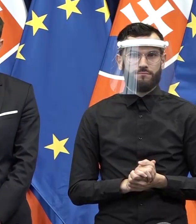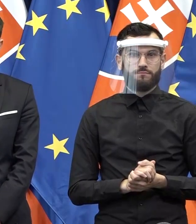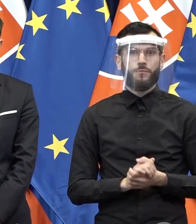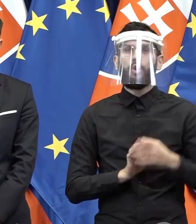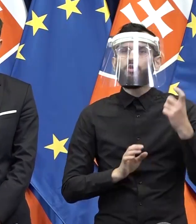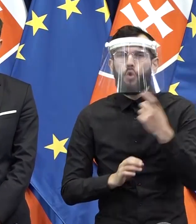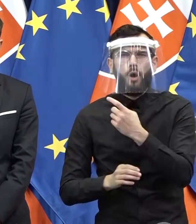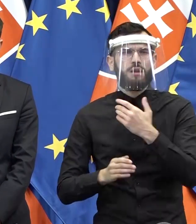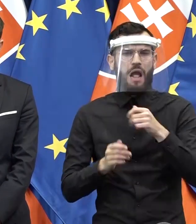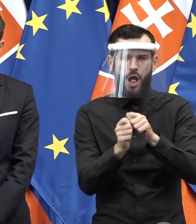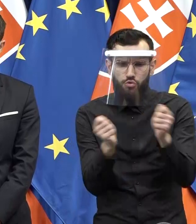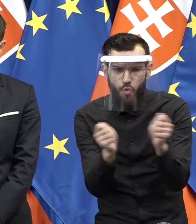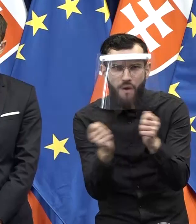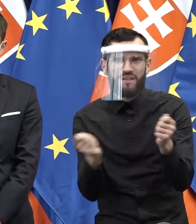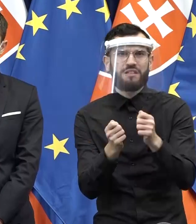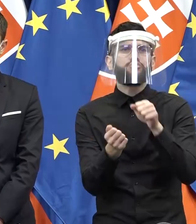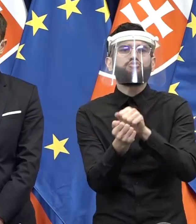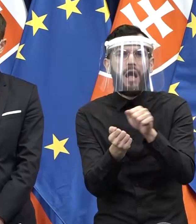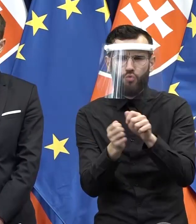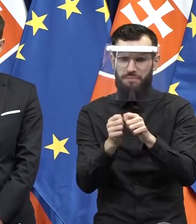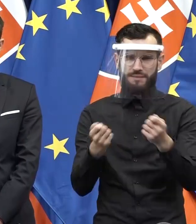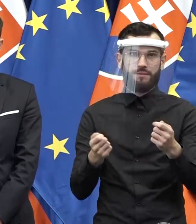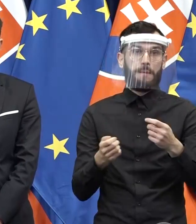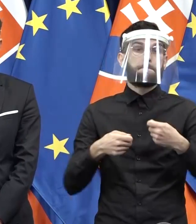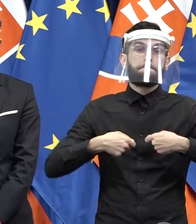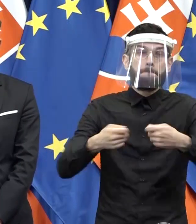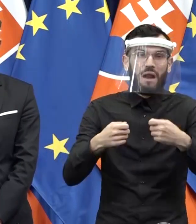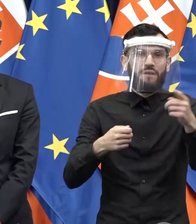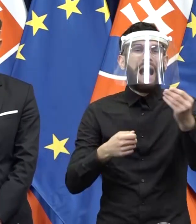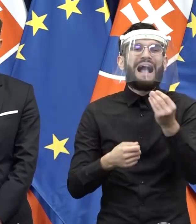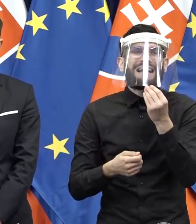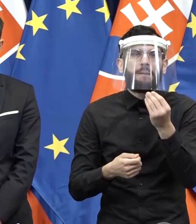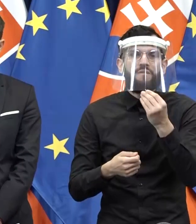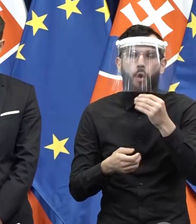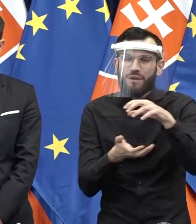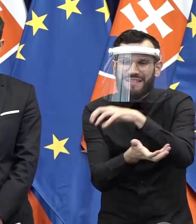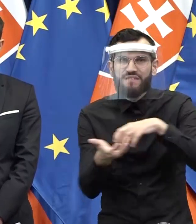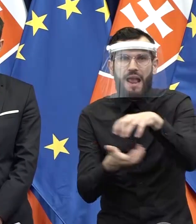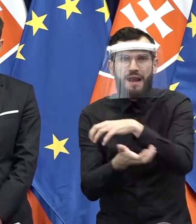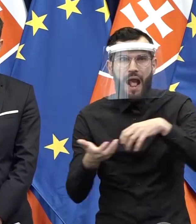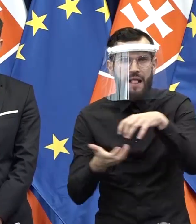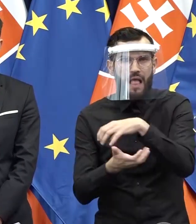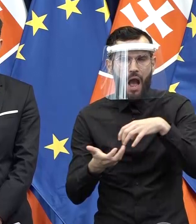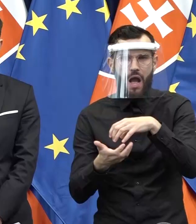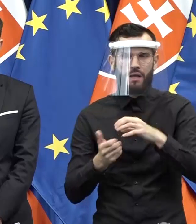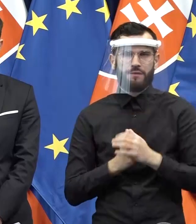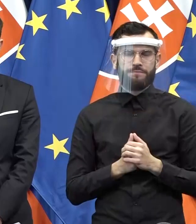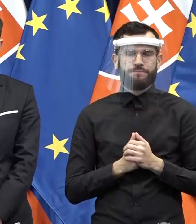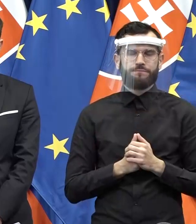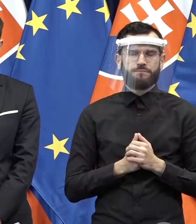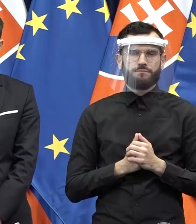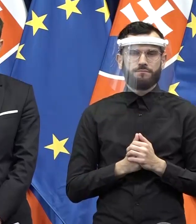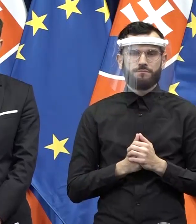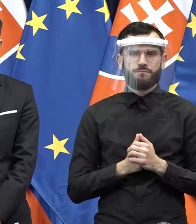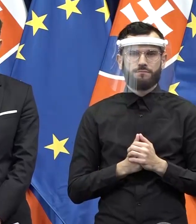Drogerie, predajne novín a časopisov, predajne skrmivom pre zvieratá, skrmivom pre zvieratá.